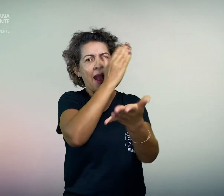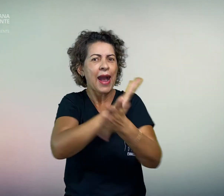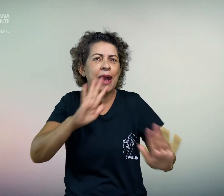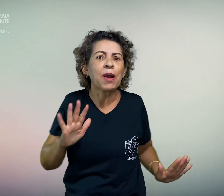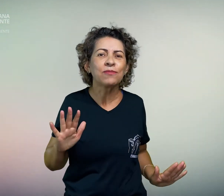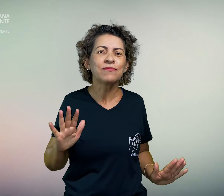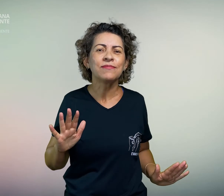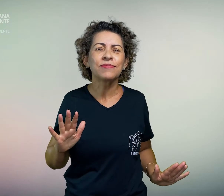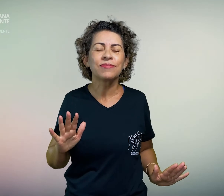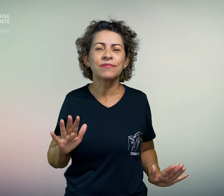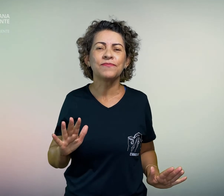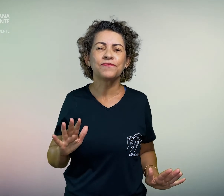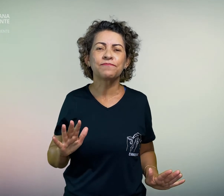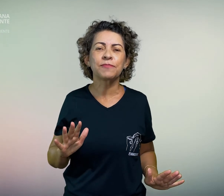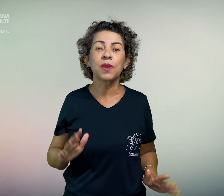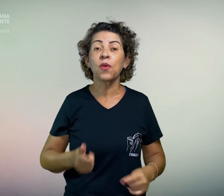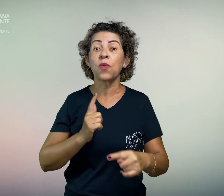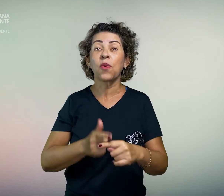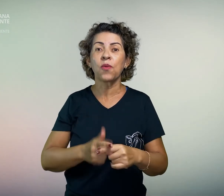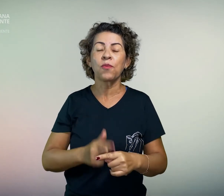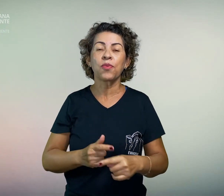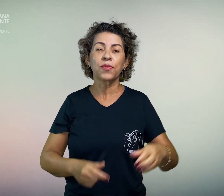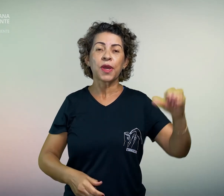e demoníaca na sua vida.